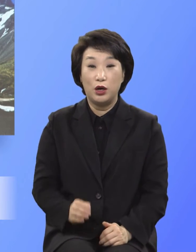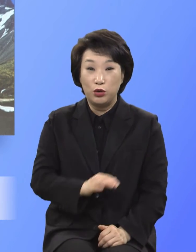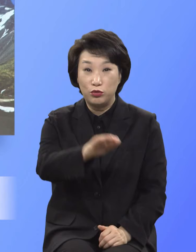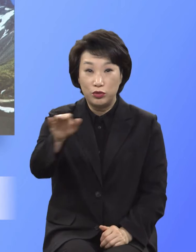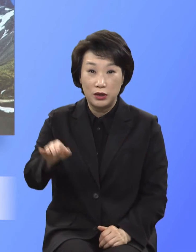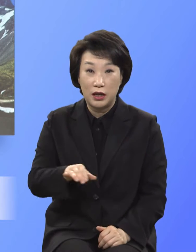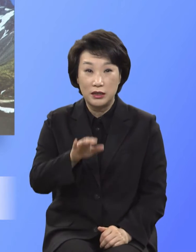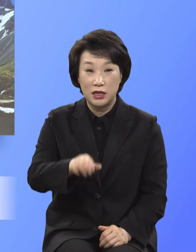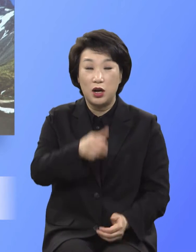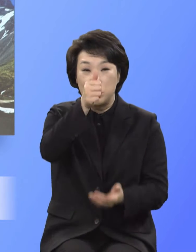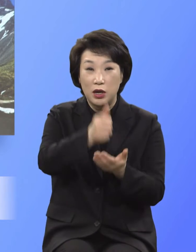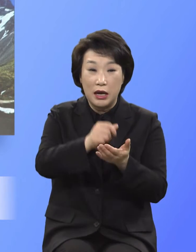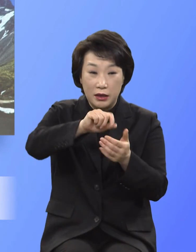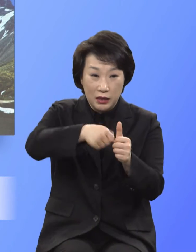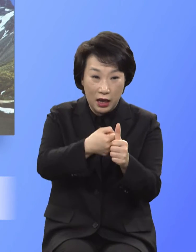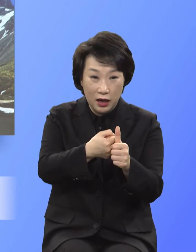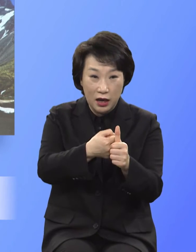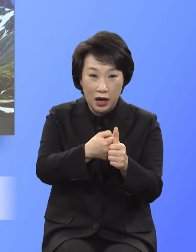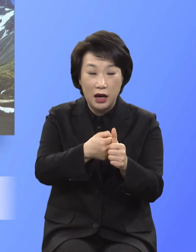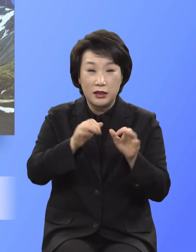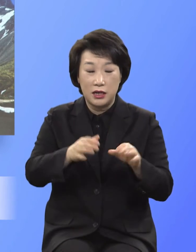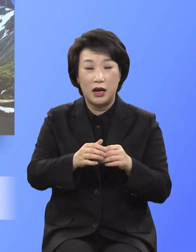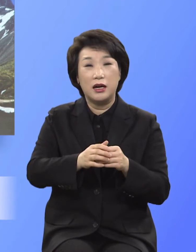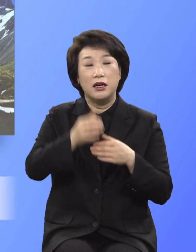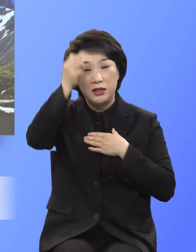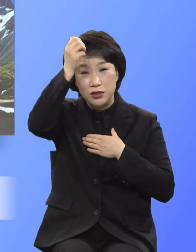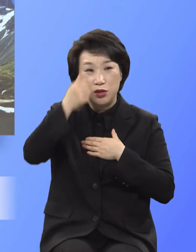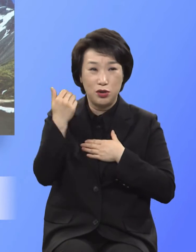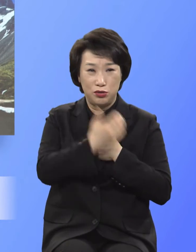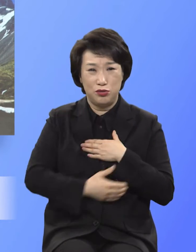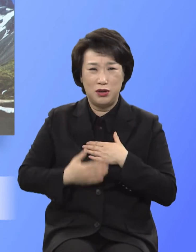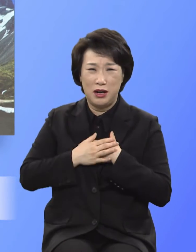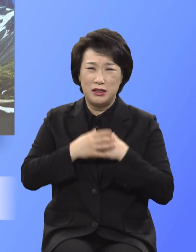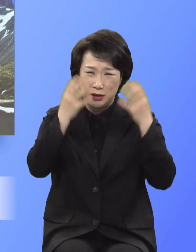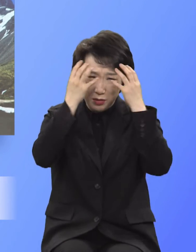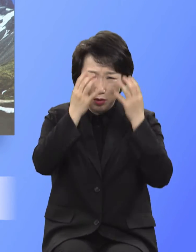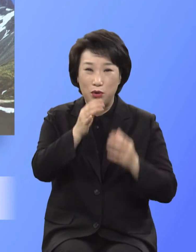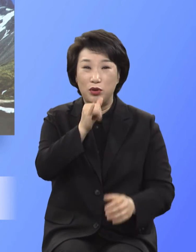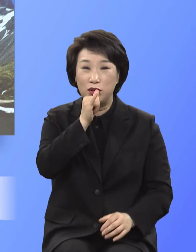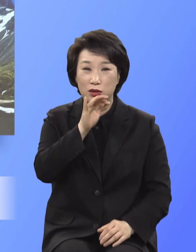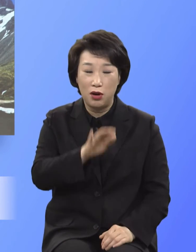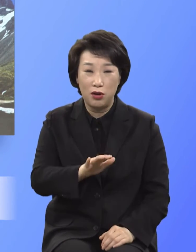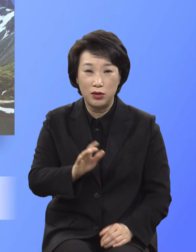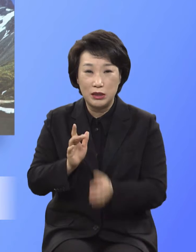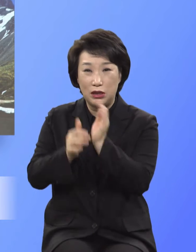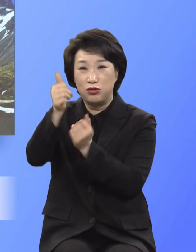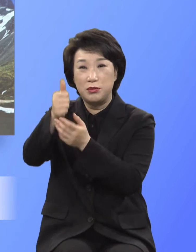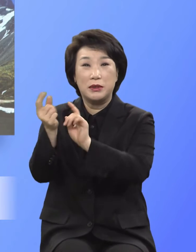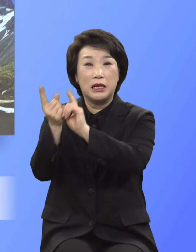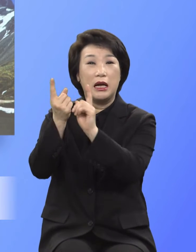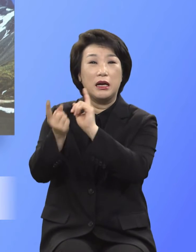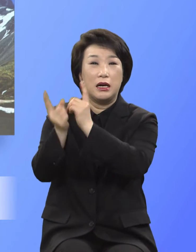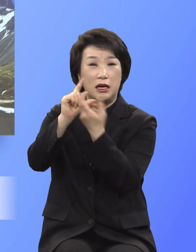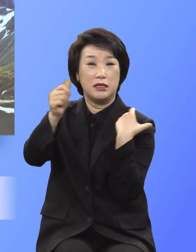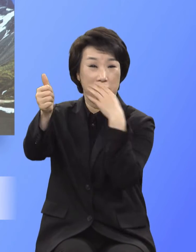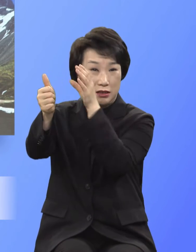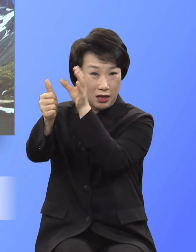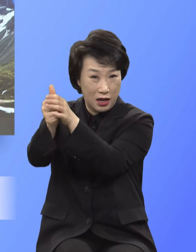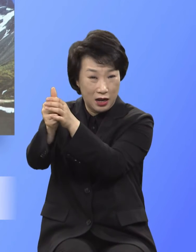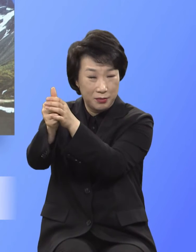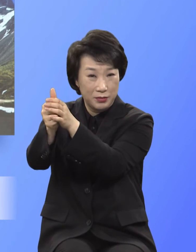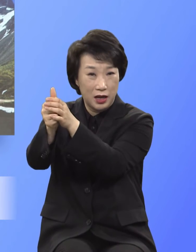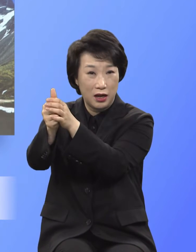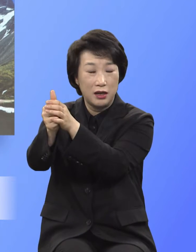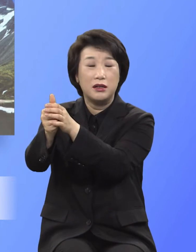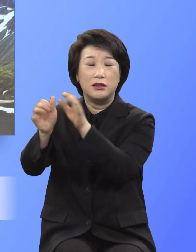우리가 죄값으로 당할 영육간의 질고를 자신이 받을